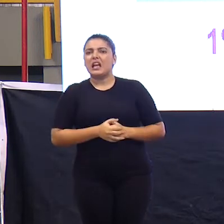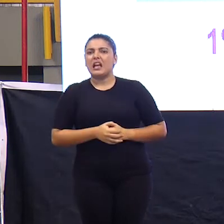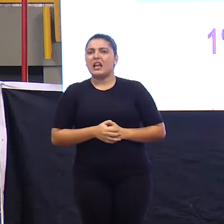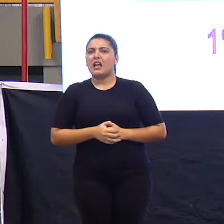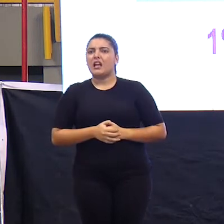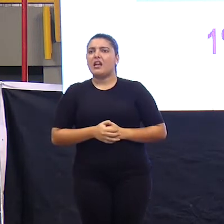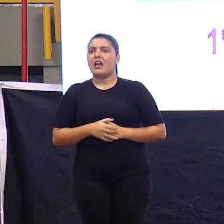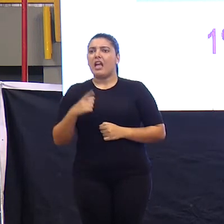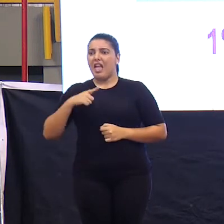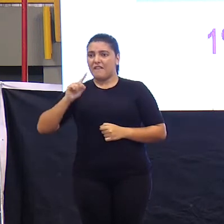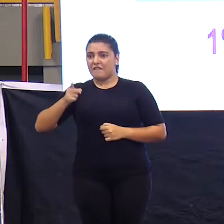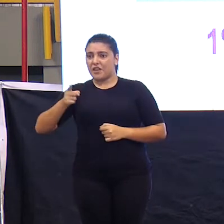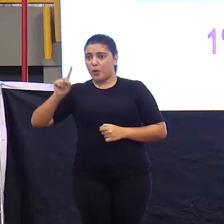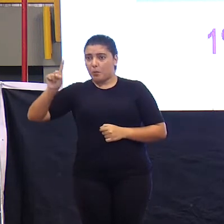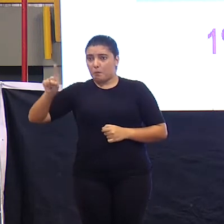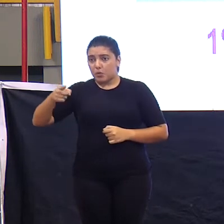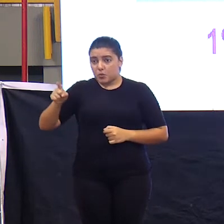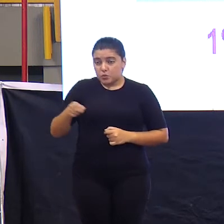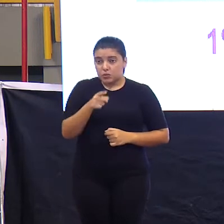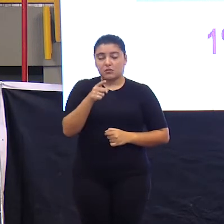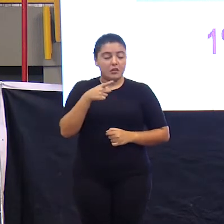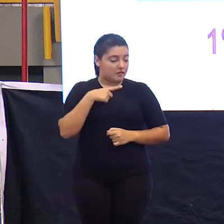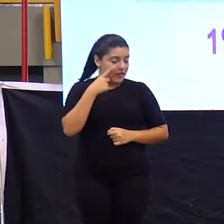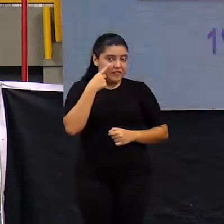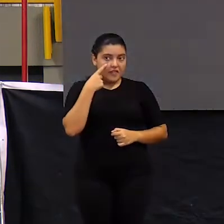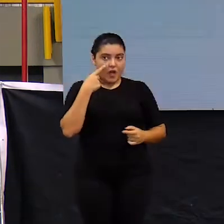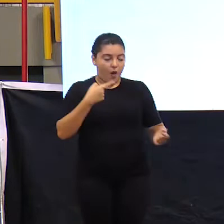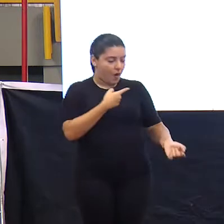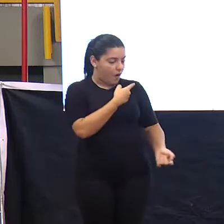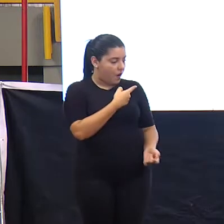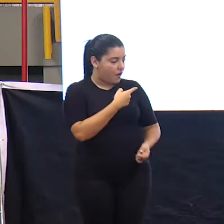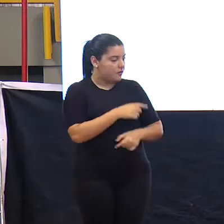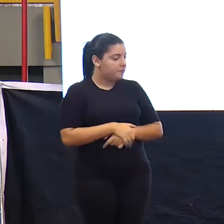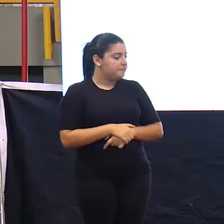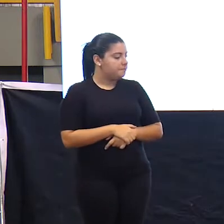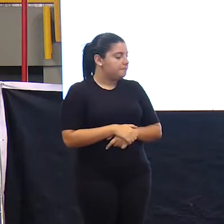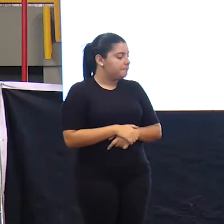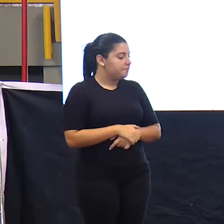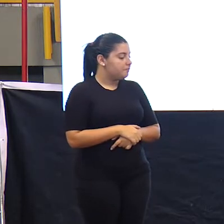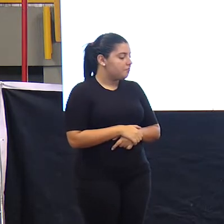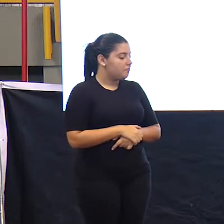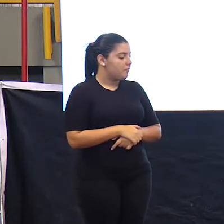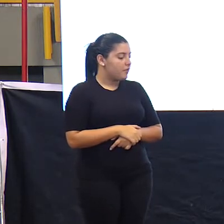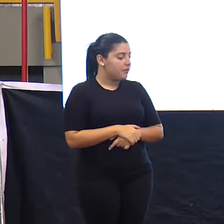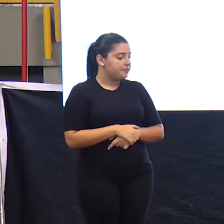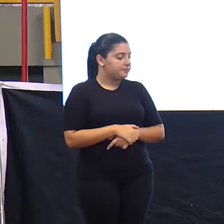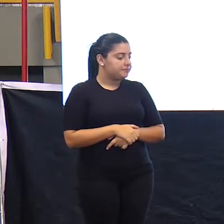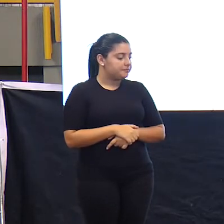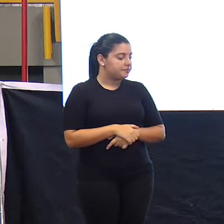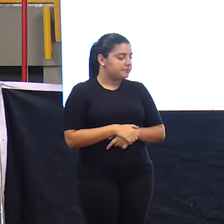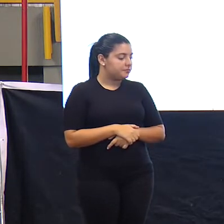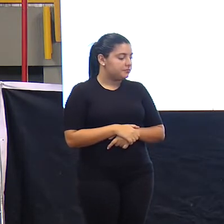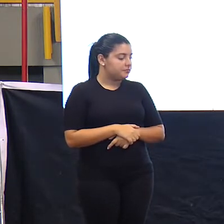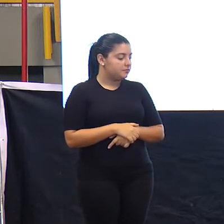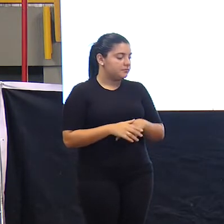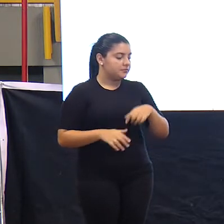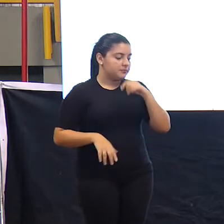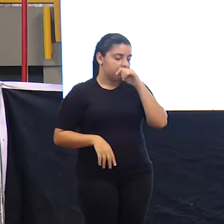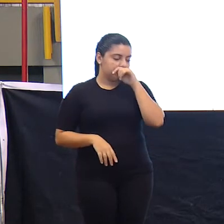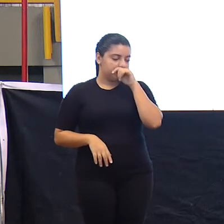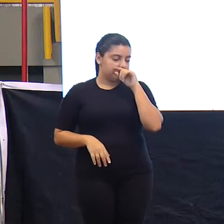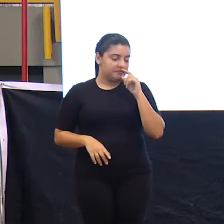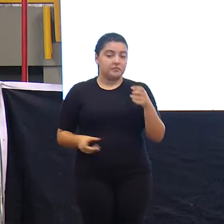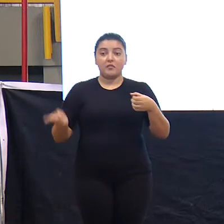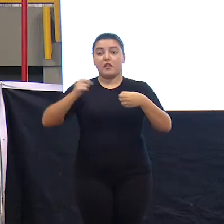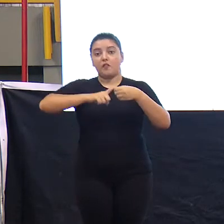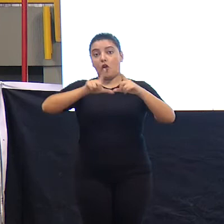andar duas casas. Exatamente. A vírgula andar duas casas. Então eu vou voltar aqui para você tirar a